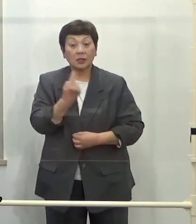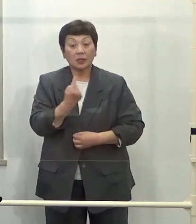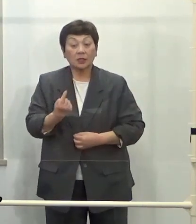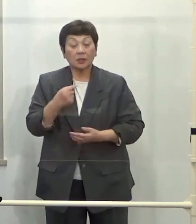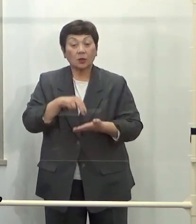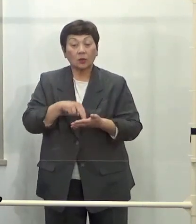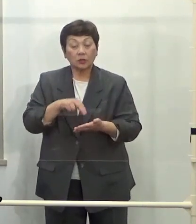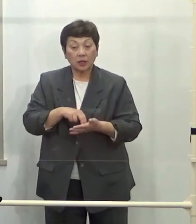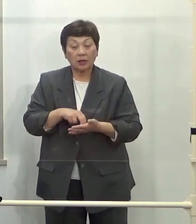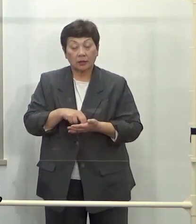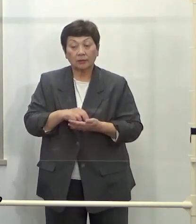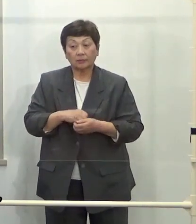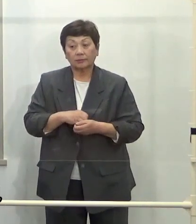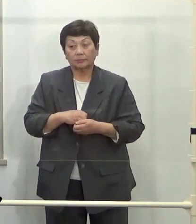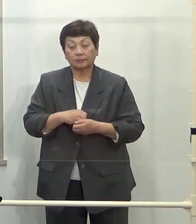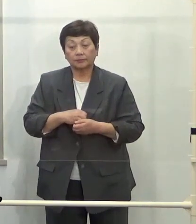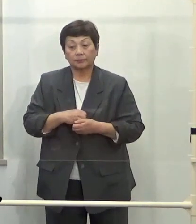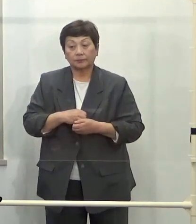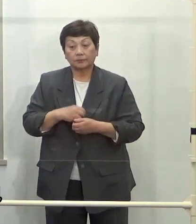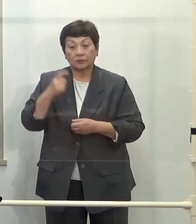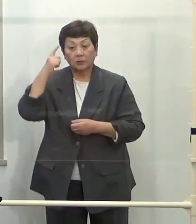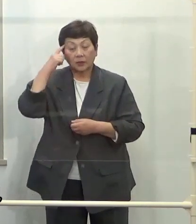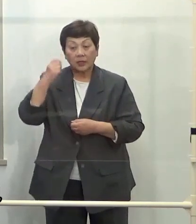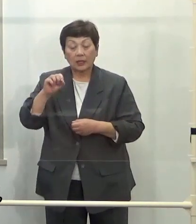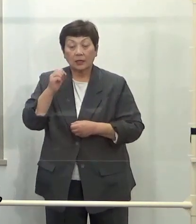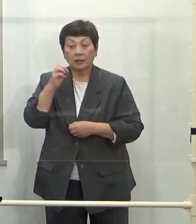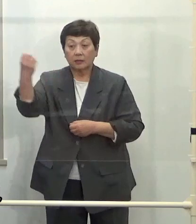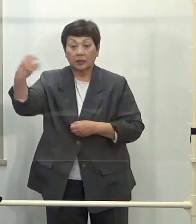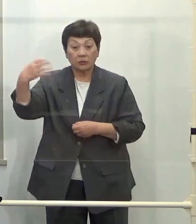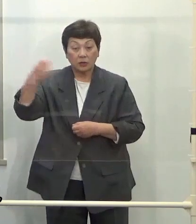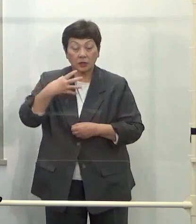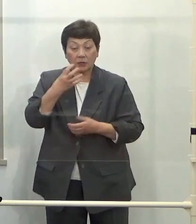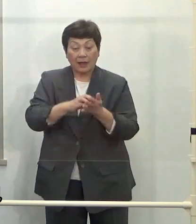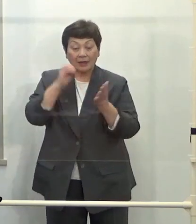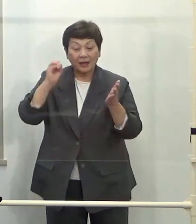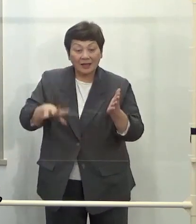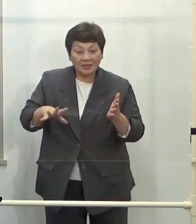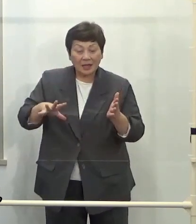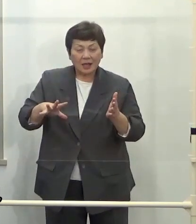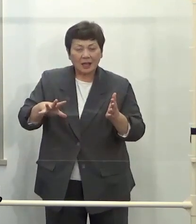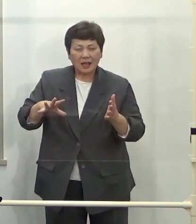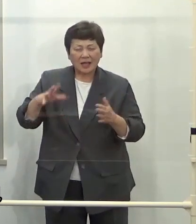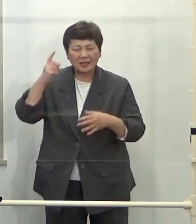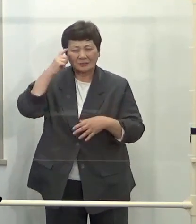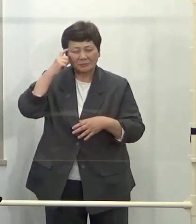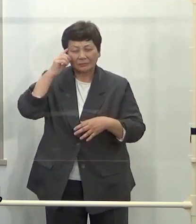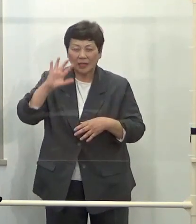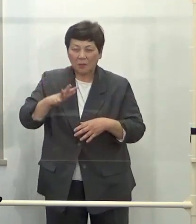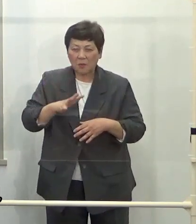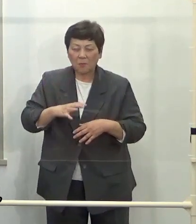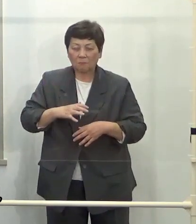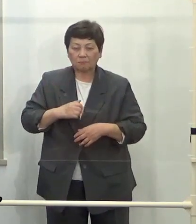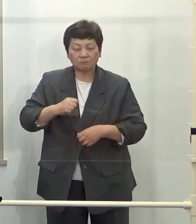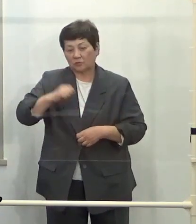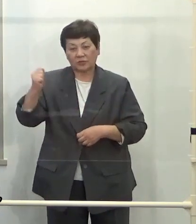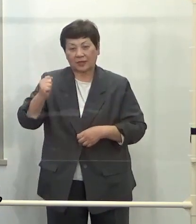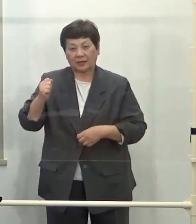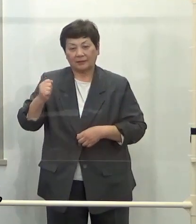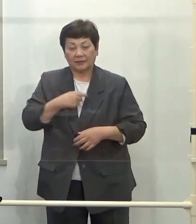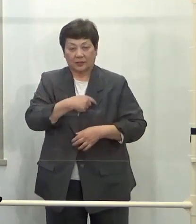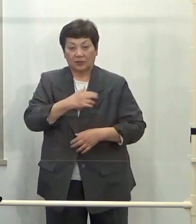ども、発言自体は撤回されたとはいえ遺憾な内容だと考えています。